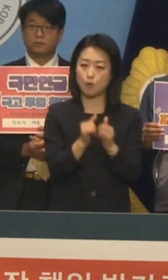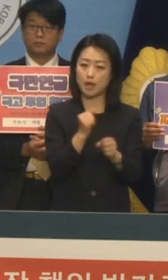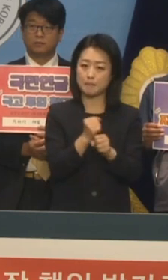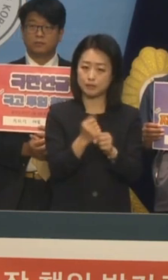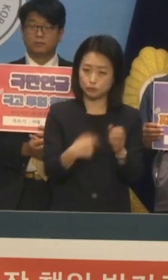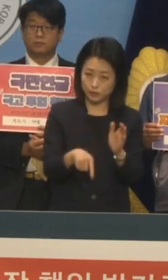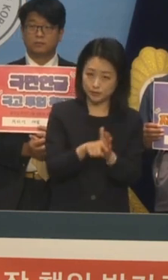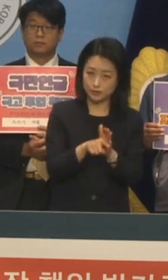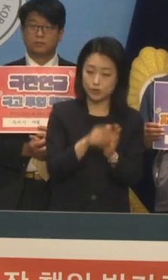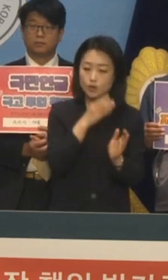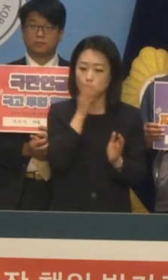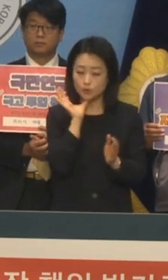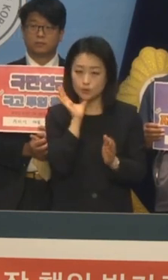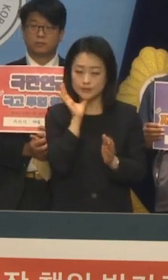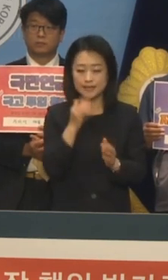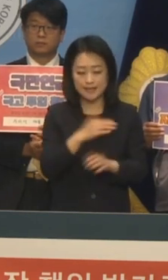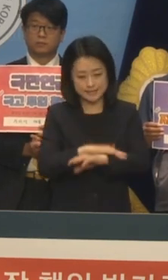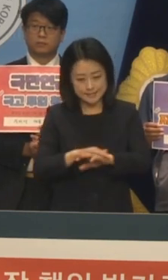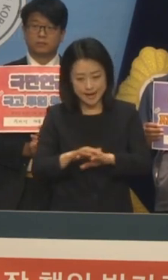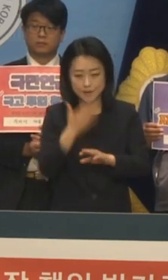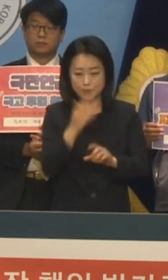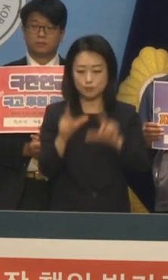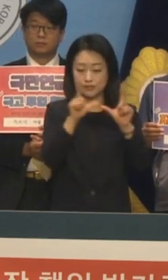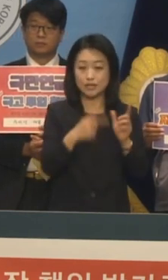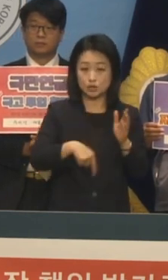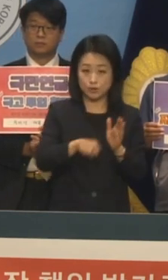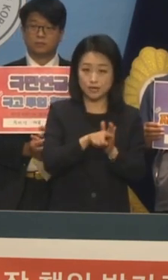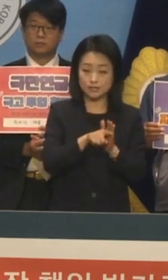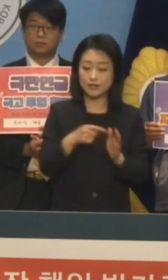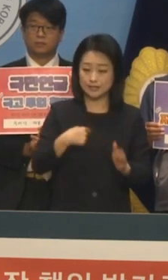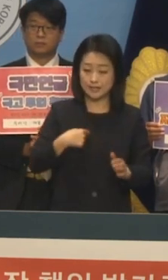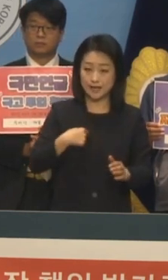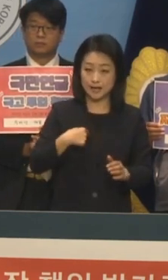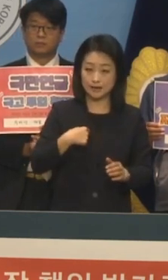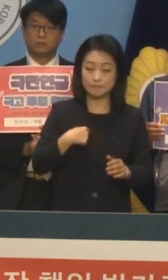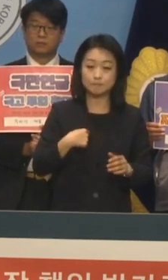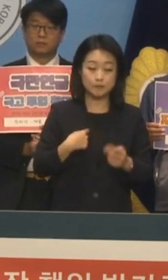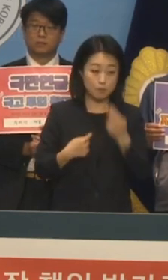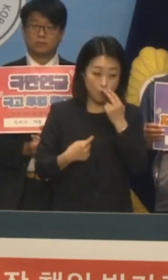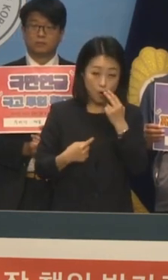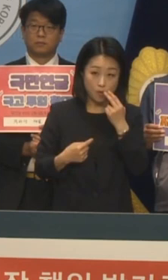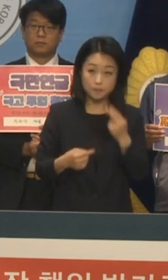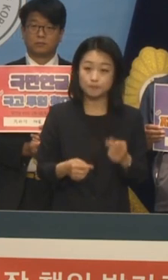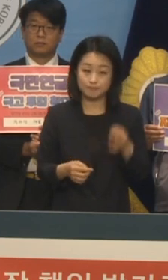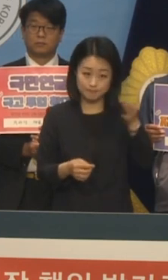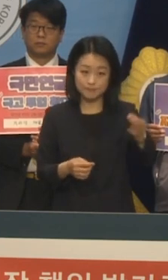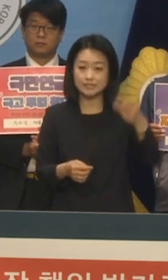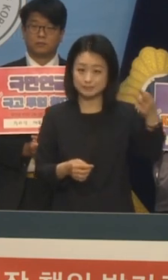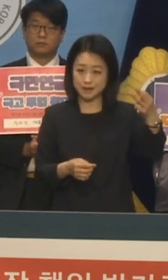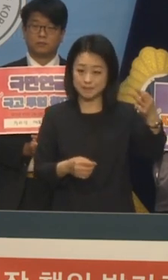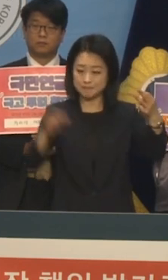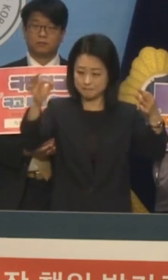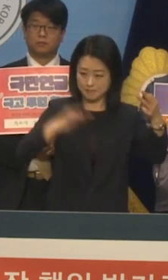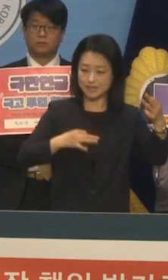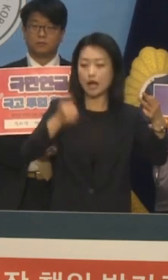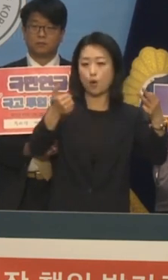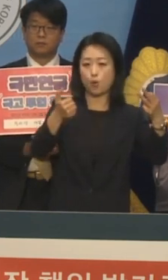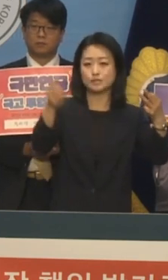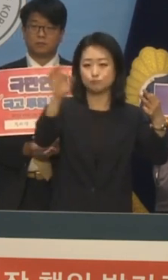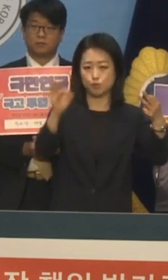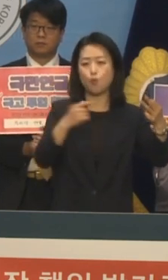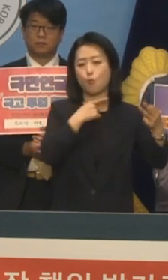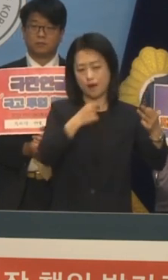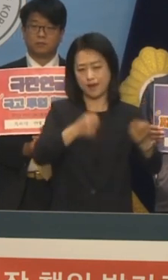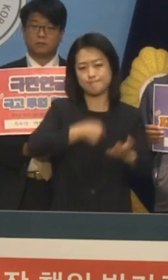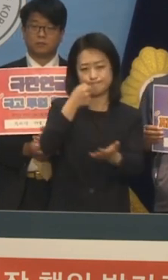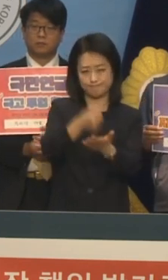노후를 책임진다는 각오와 사명감으로 소득 대체율 50%, 보험료율 13%의 안을